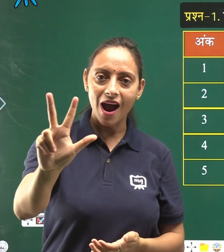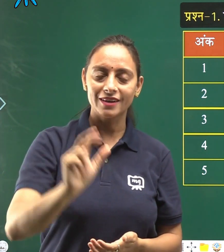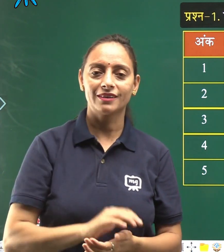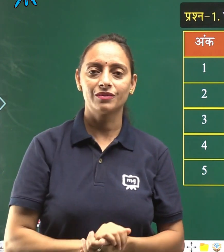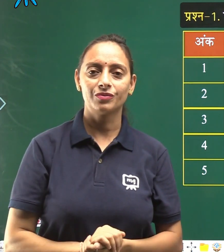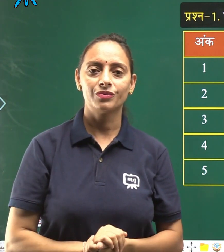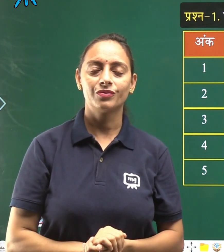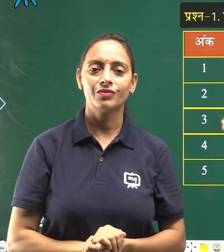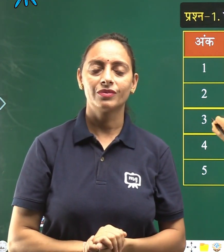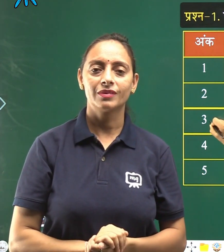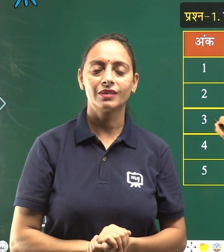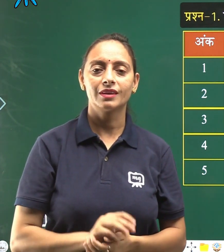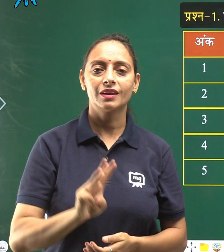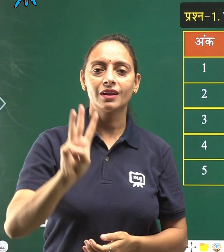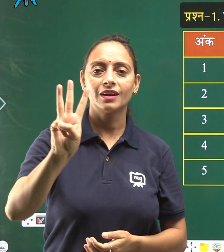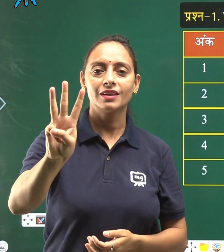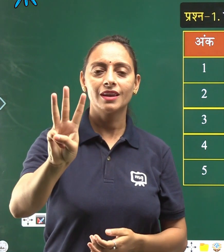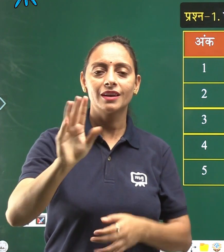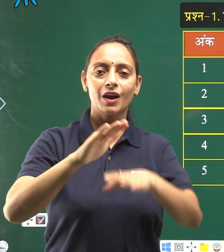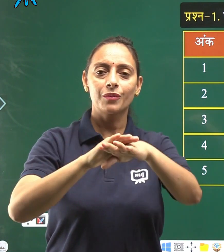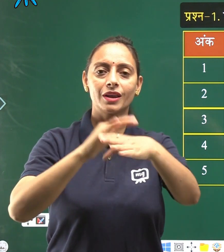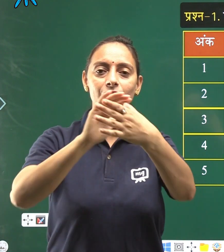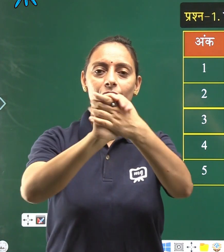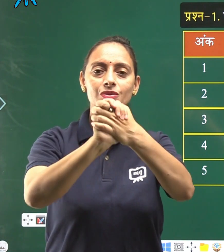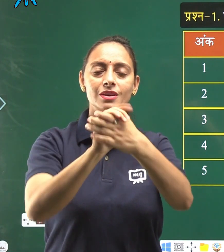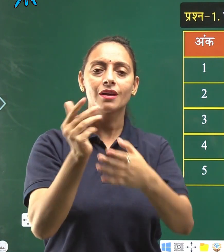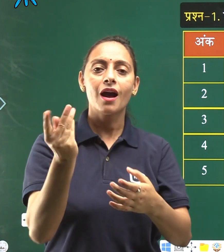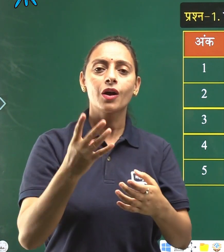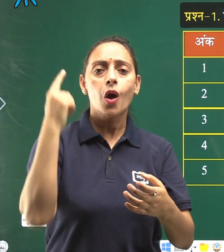8। 3 का परम मित्र अंक